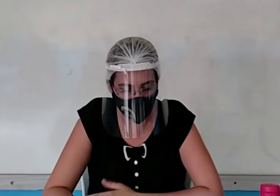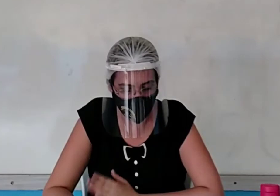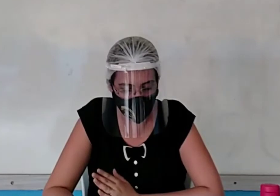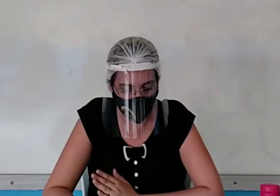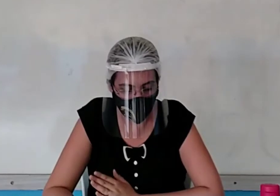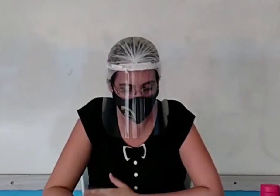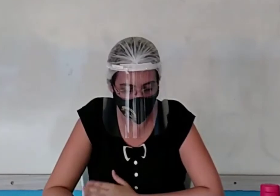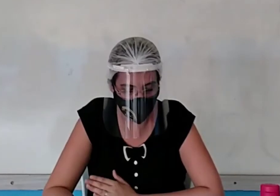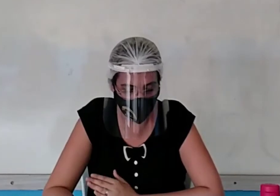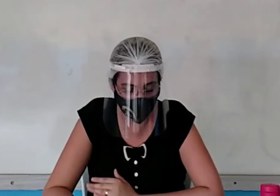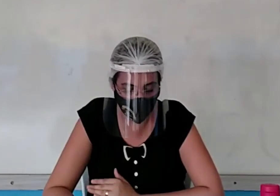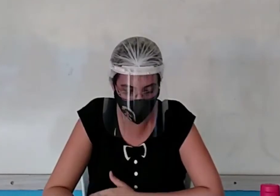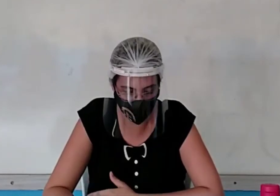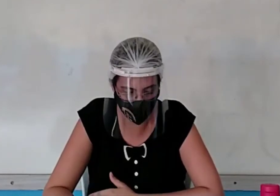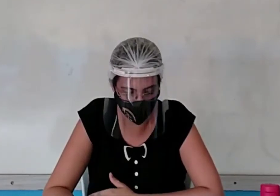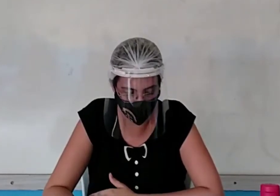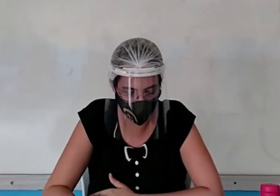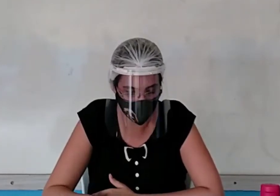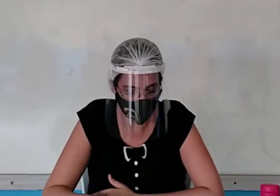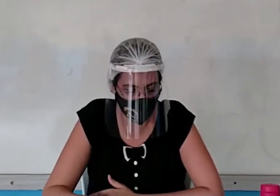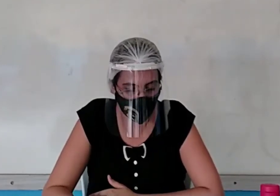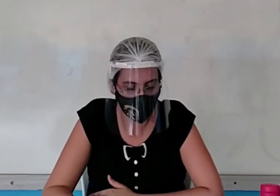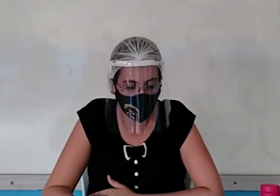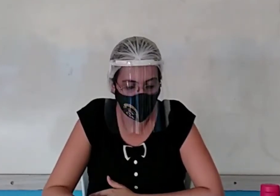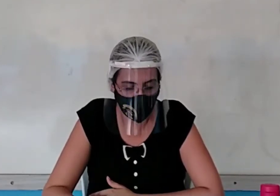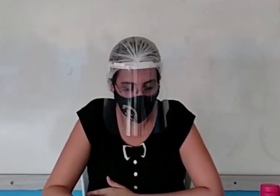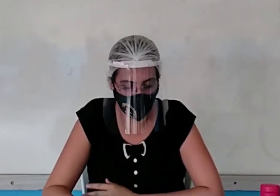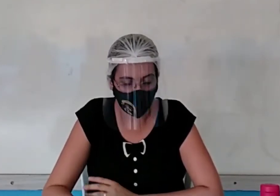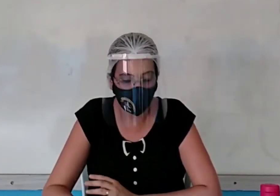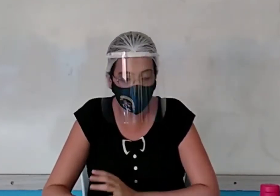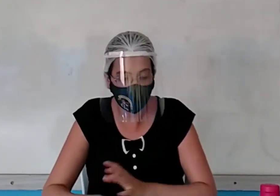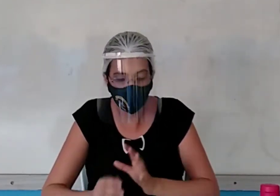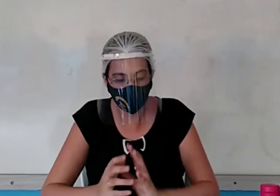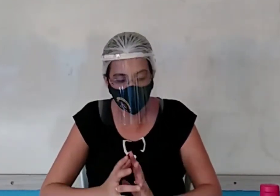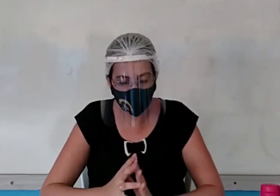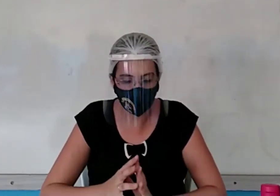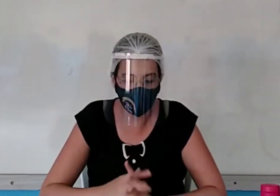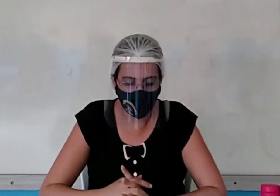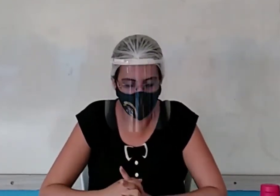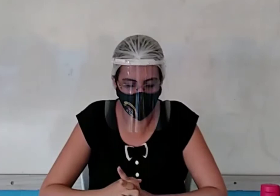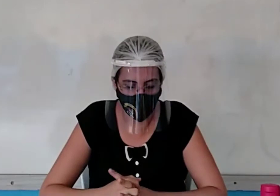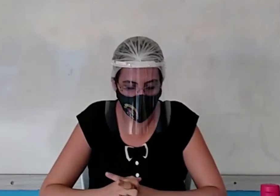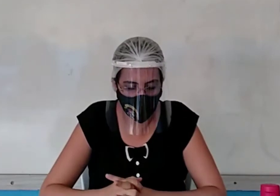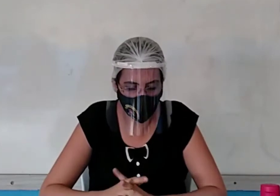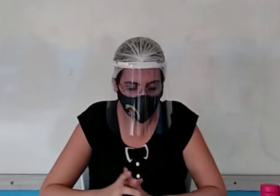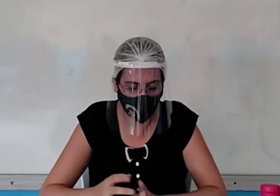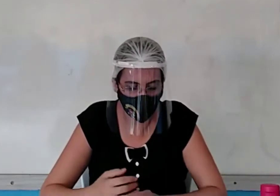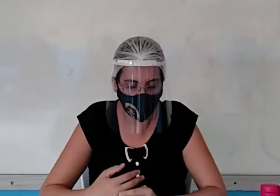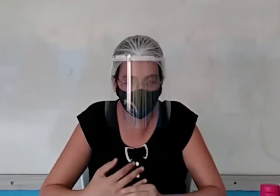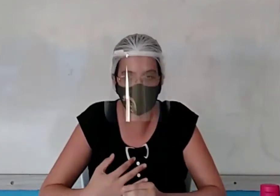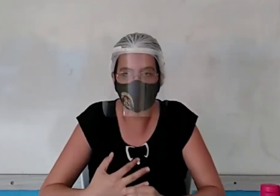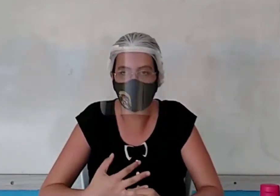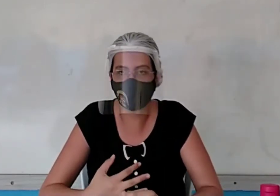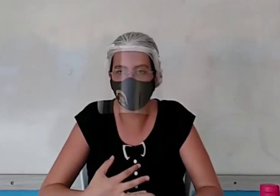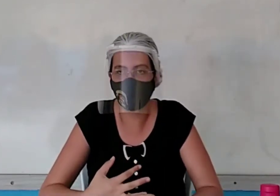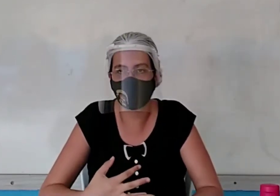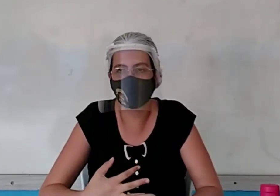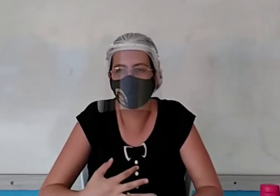dicas e nos cuidados no trânsito. Primeiro, preste muita atenção, porque existem motorísticas mal educadas.